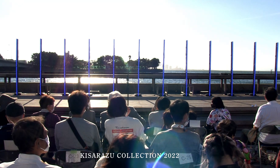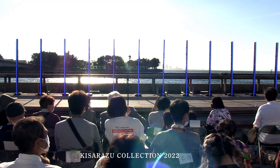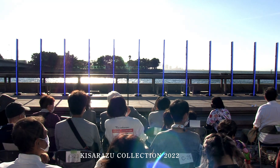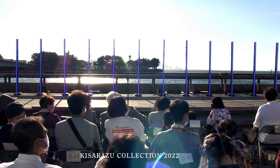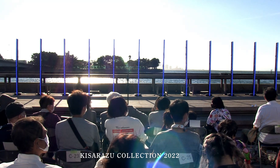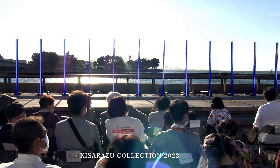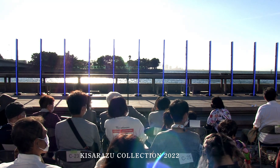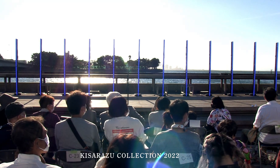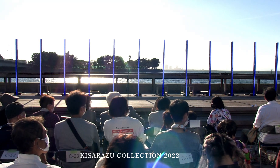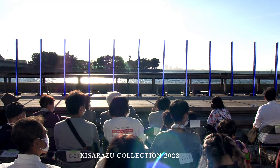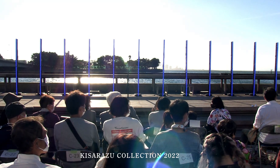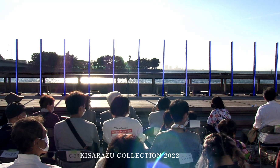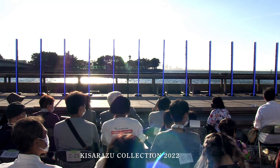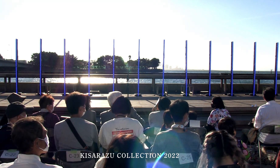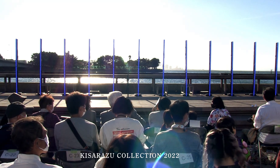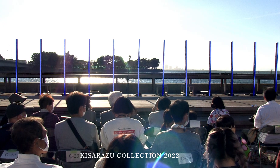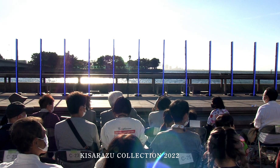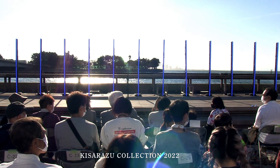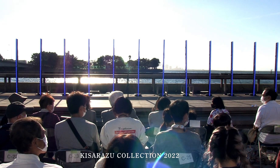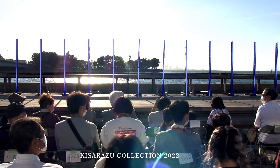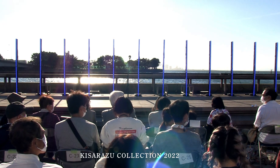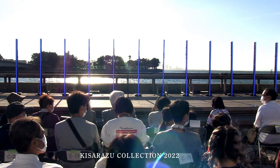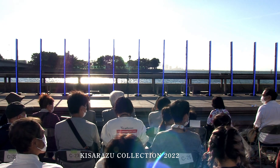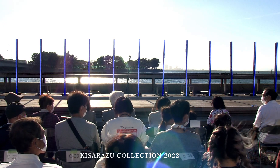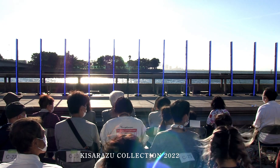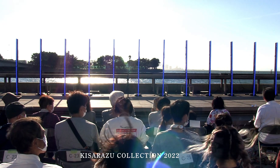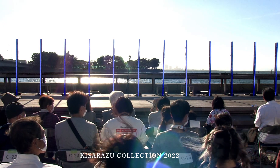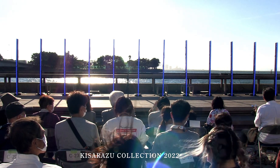よろしくお願いします。